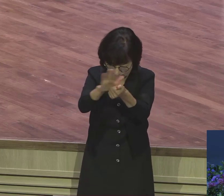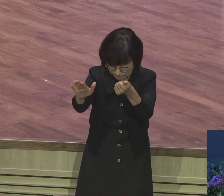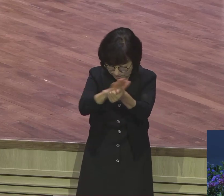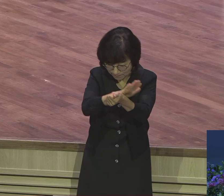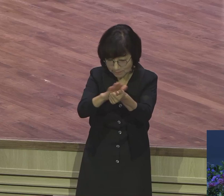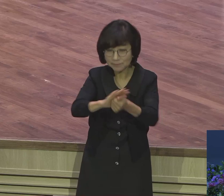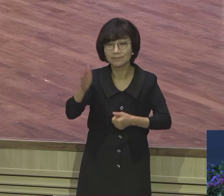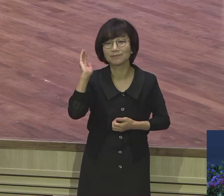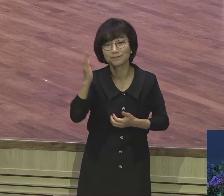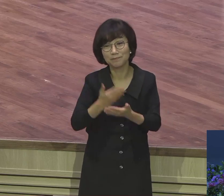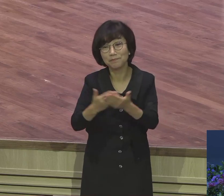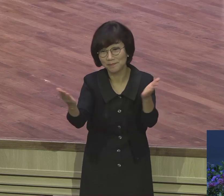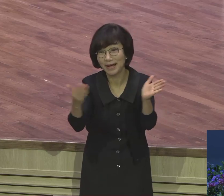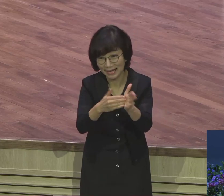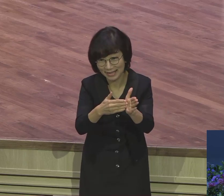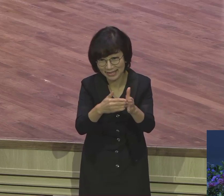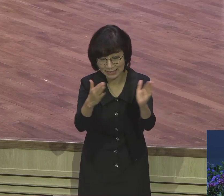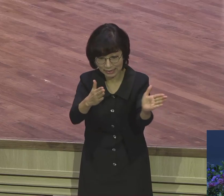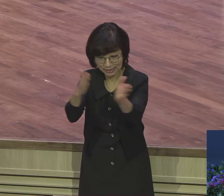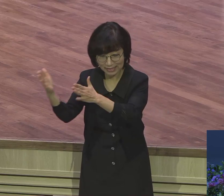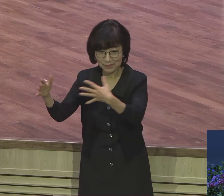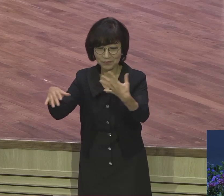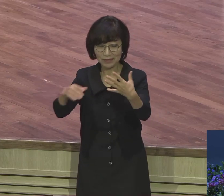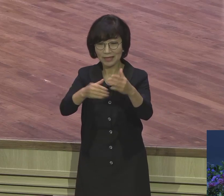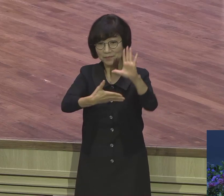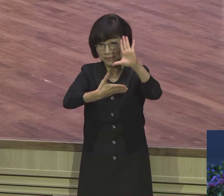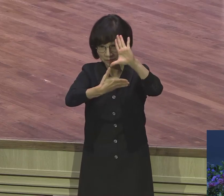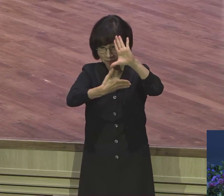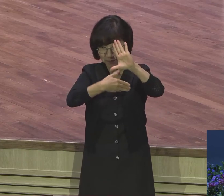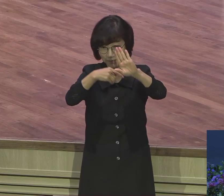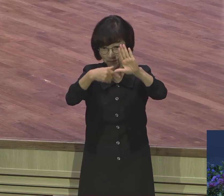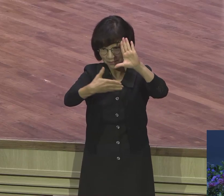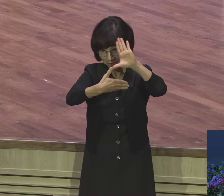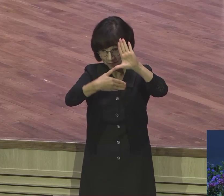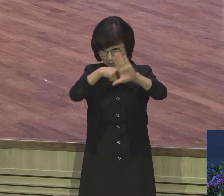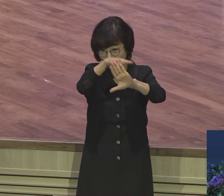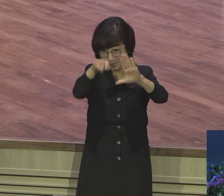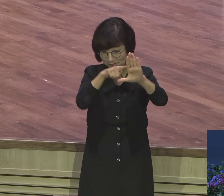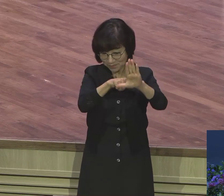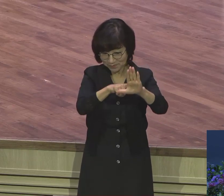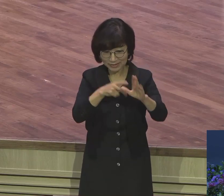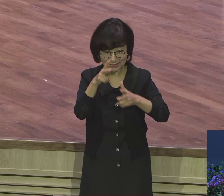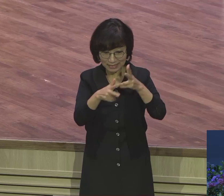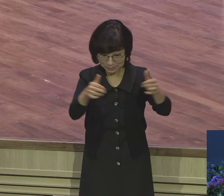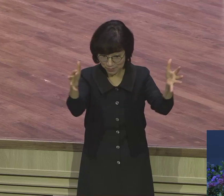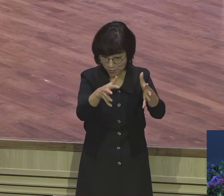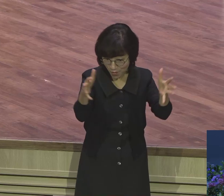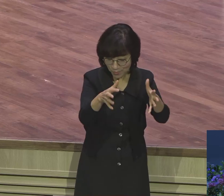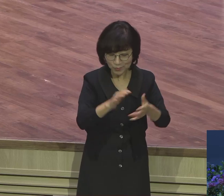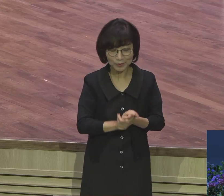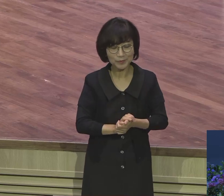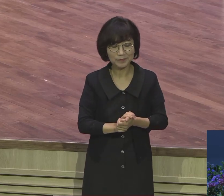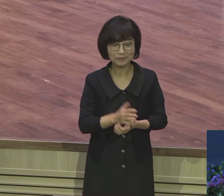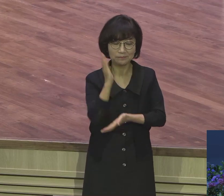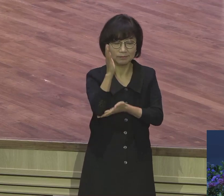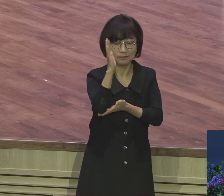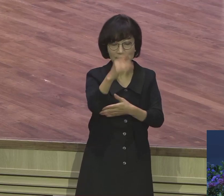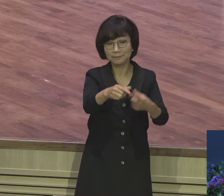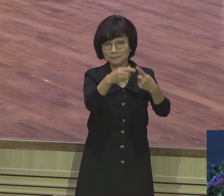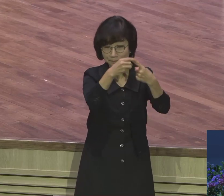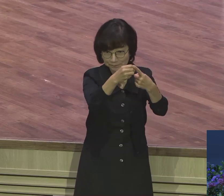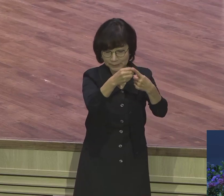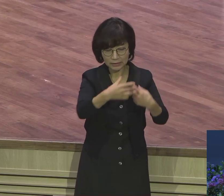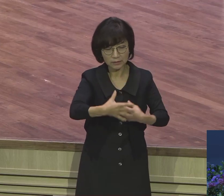북미주 사람에 대해서는 1강의 첫 번째 미션 첫 번째 미션이 뭐예요? 우리가 신앙